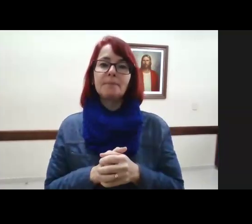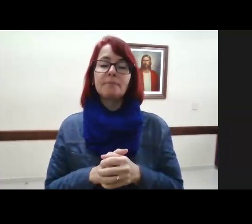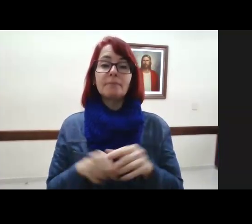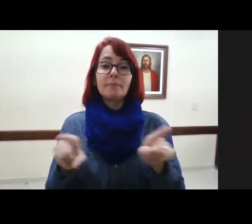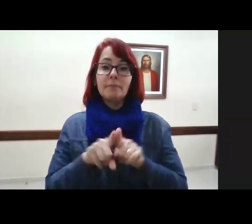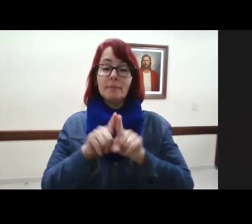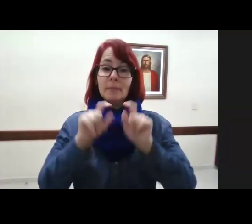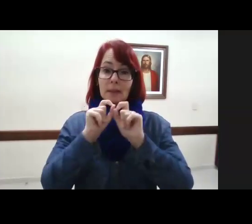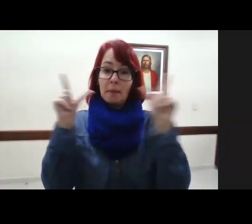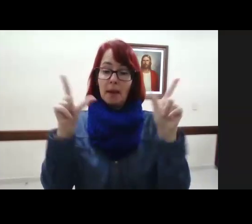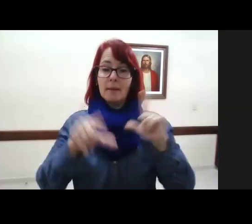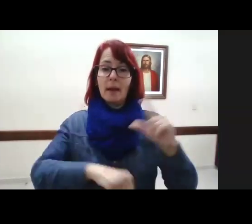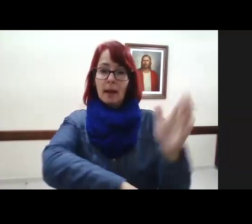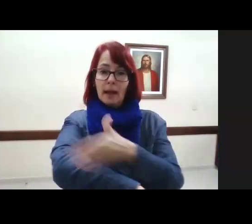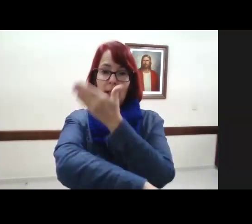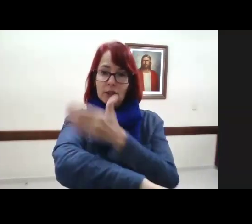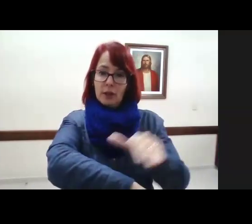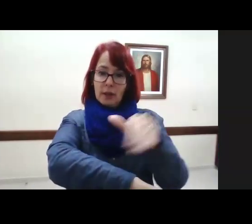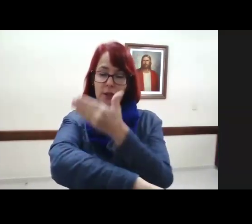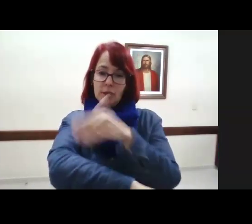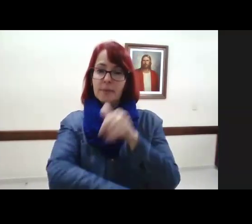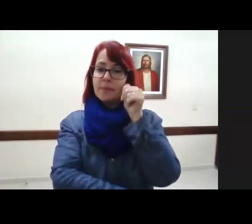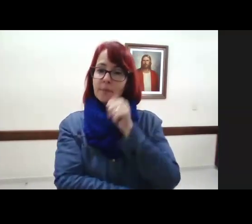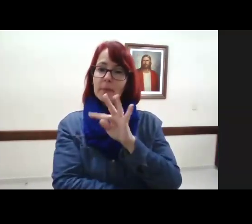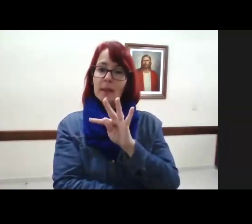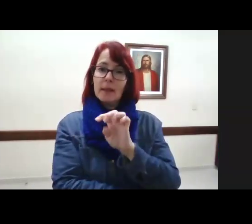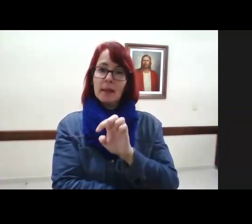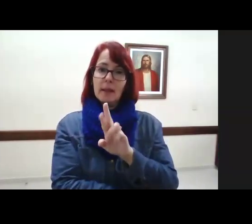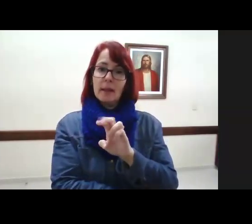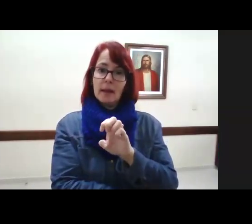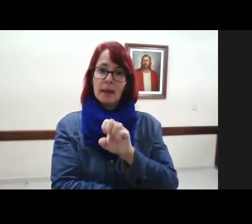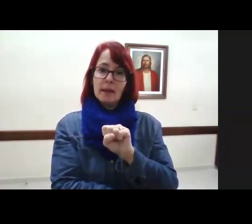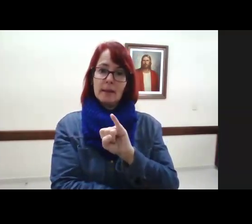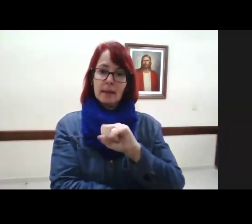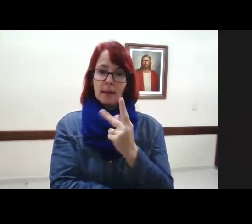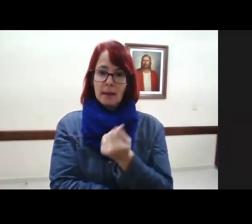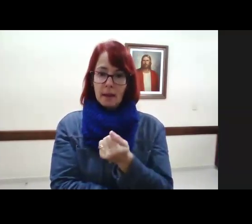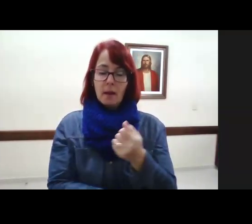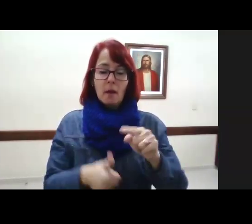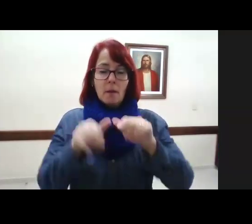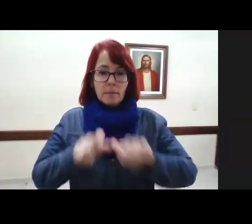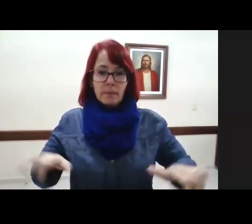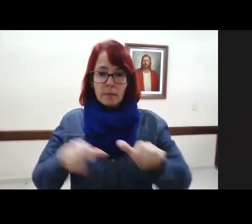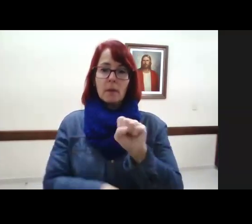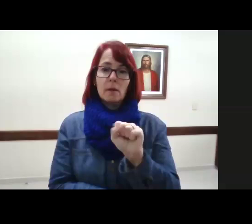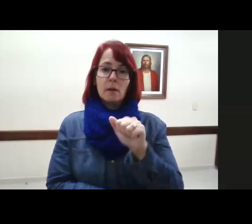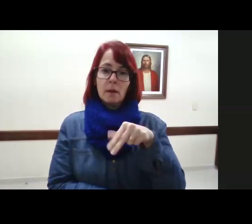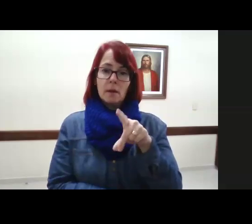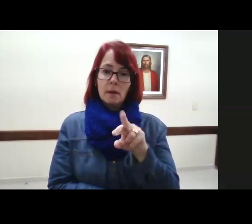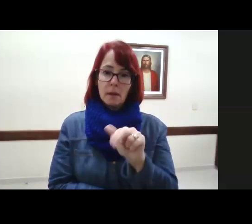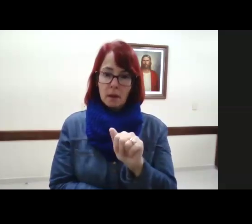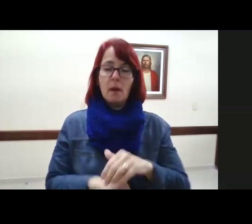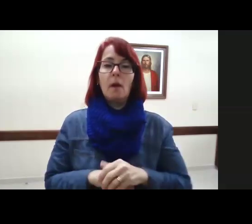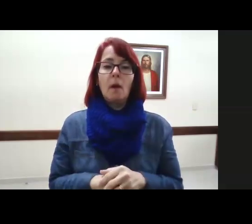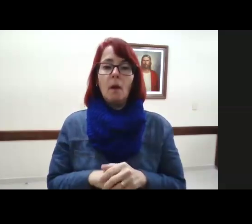como regente a irmã Terezinha Borelli e ao piano a irmã Sandra Santin.